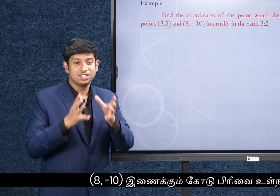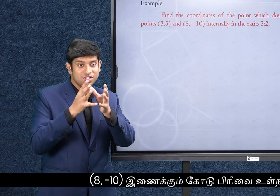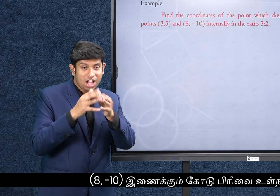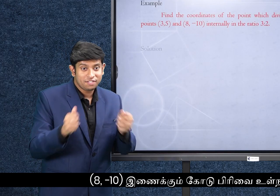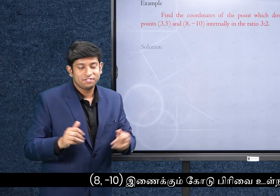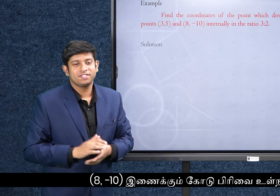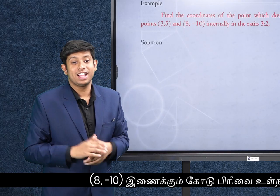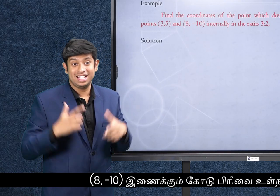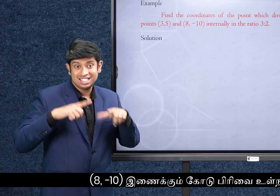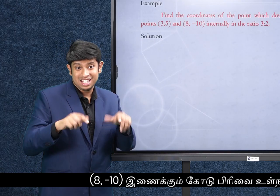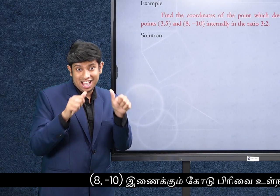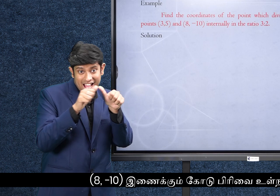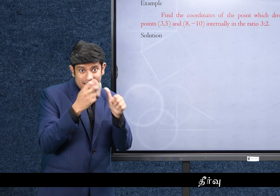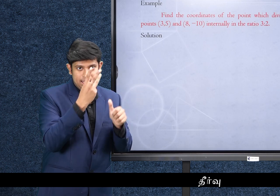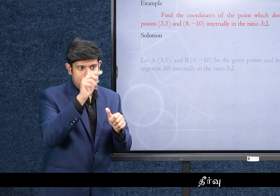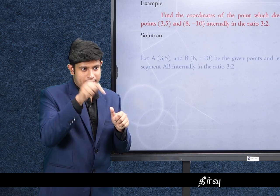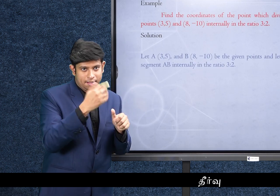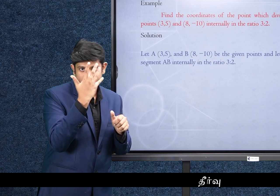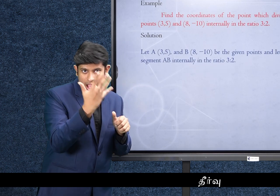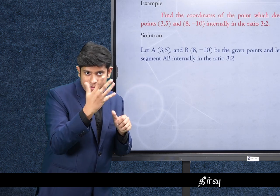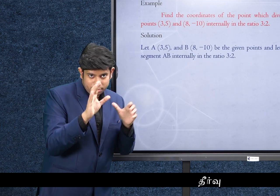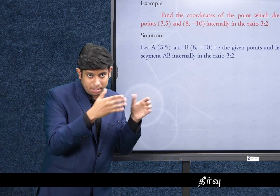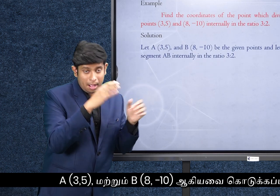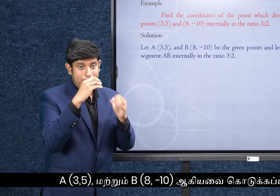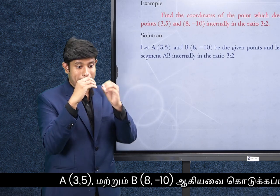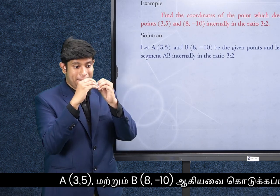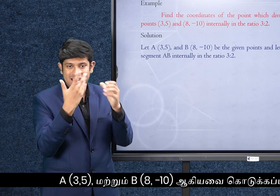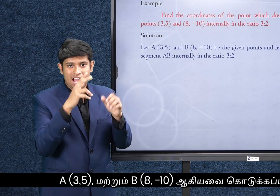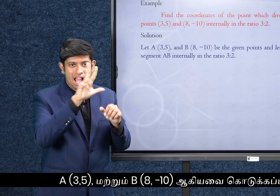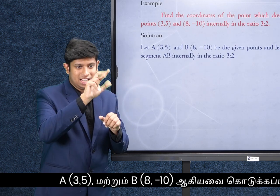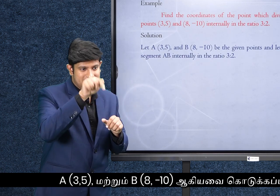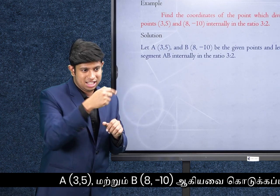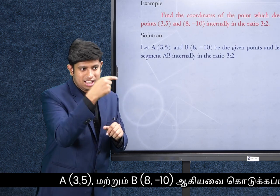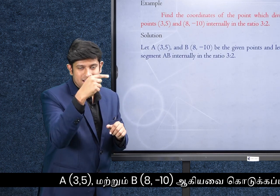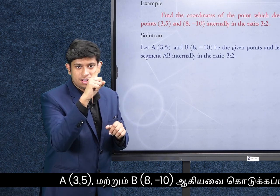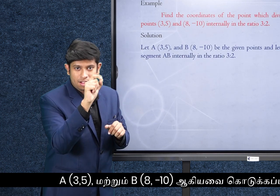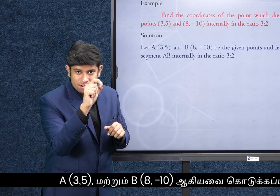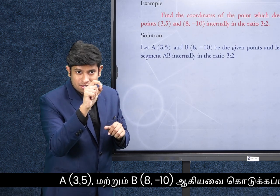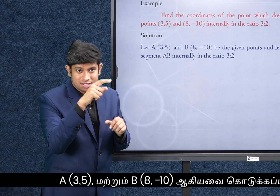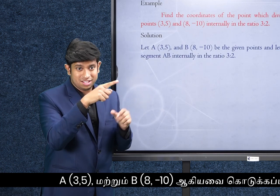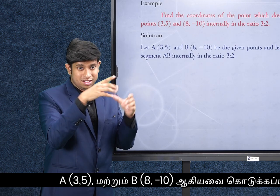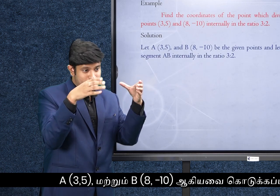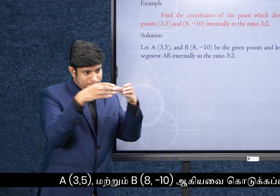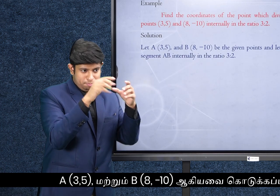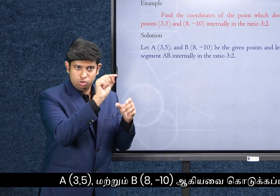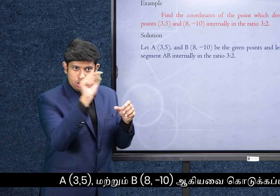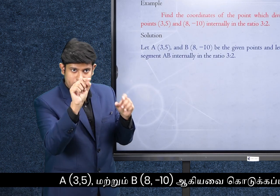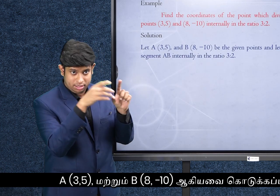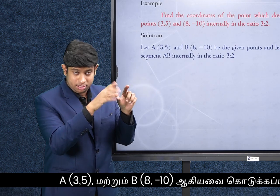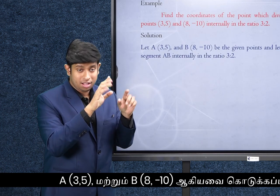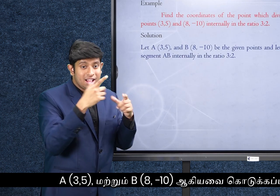புள்ளியின் ஆயங்களை கண்டறியவும். தீர்வு ஏ அடைப்புக்குறிக்குள் 3 5 மற்றும்